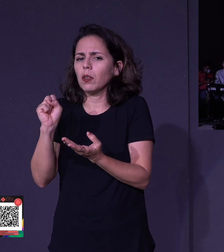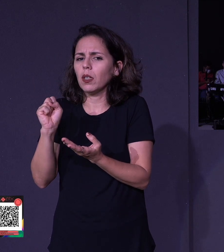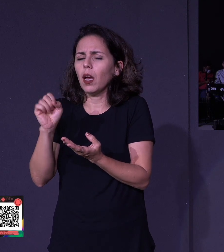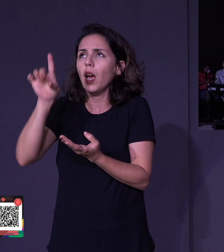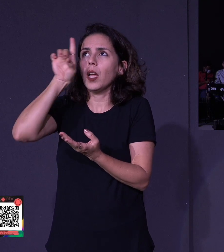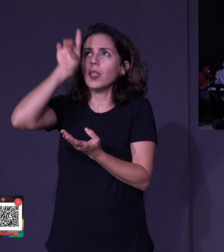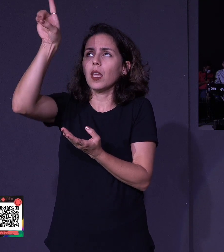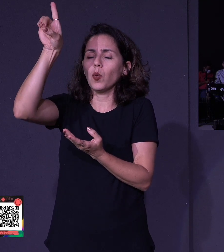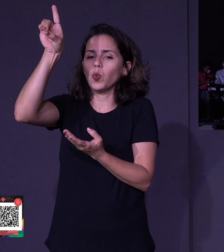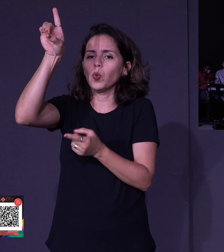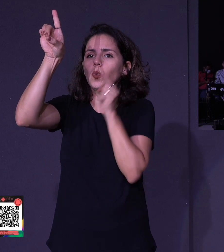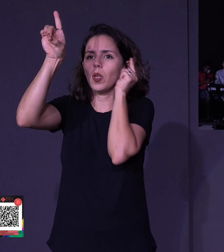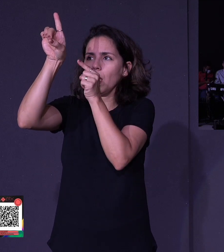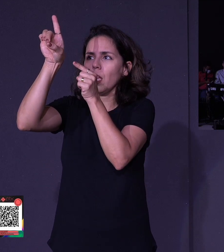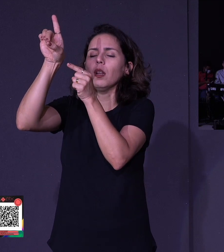Vivemos dias difíceis.